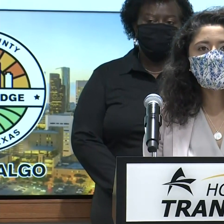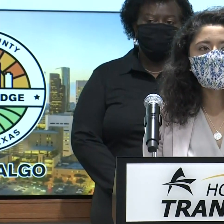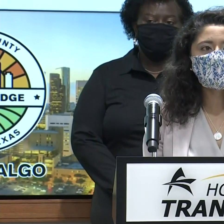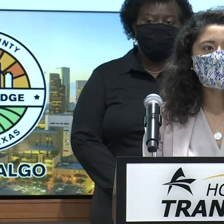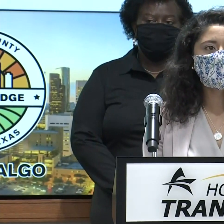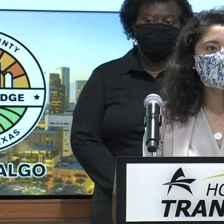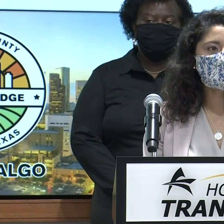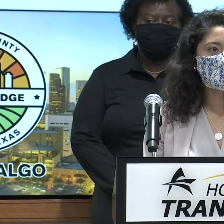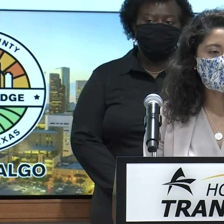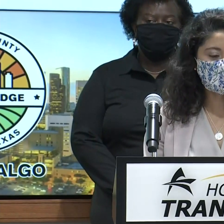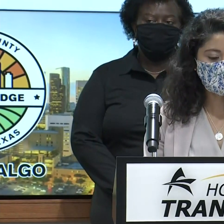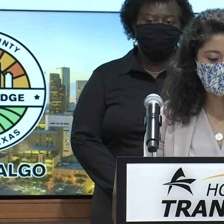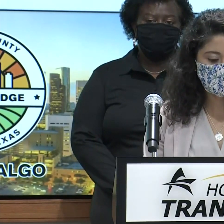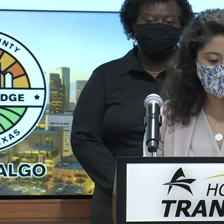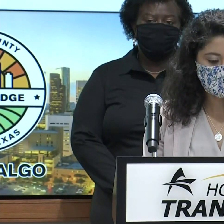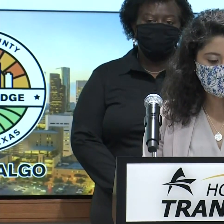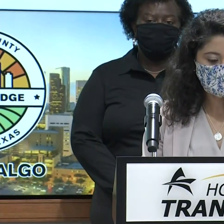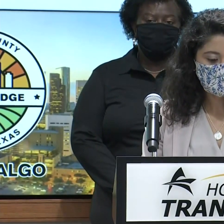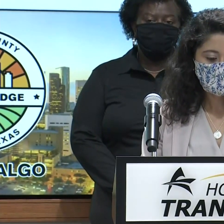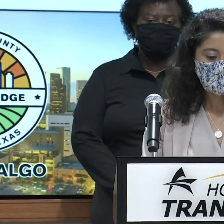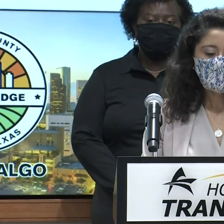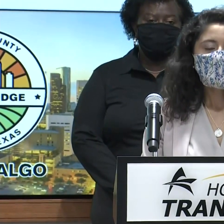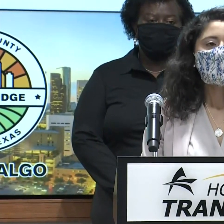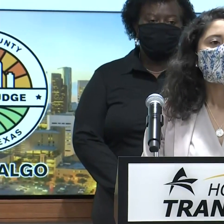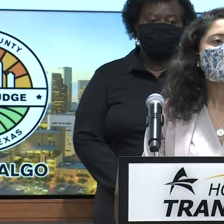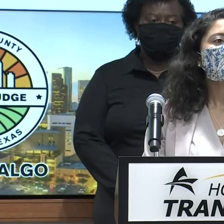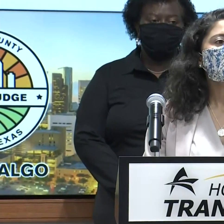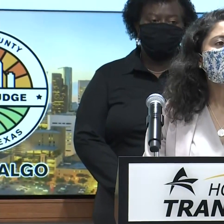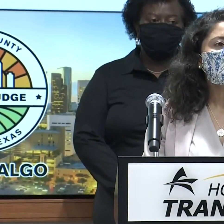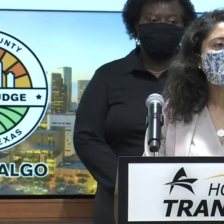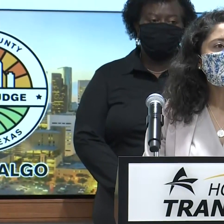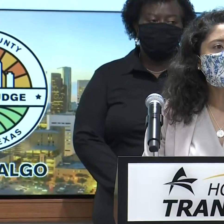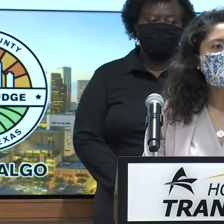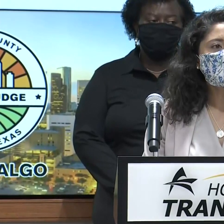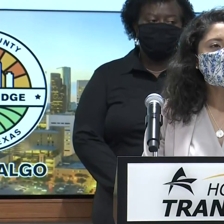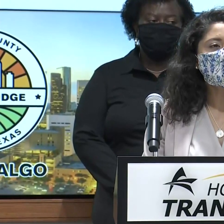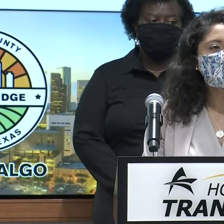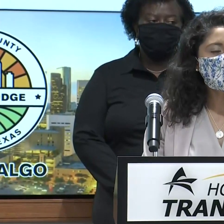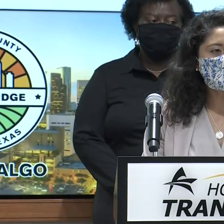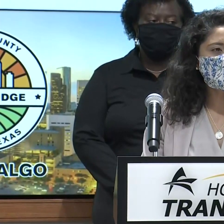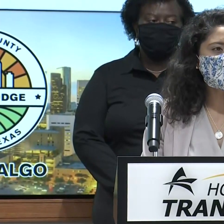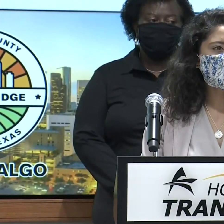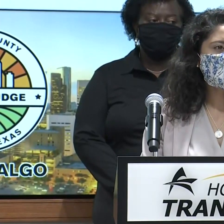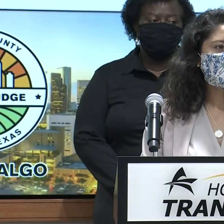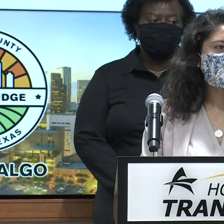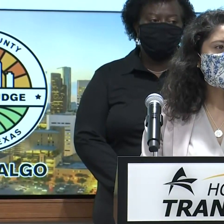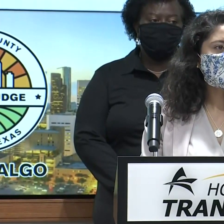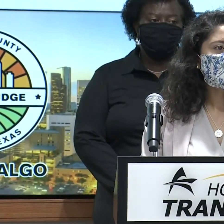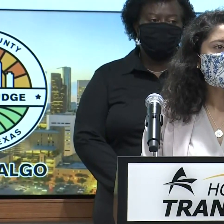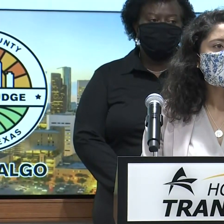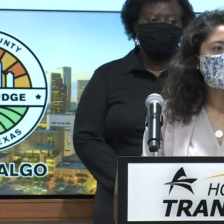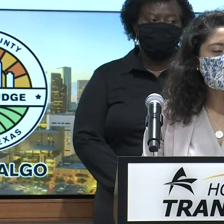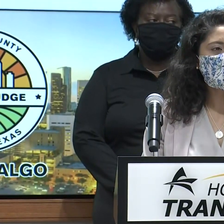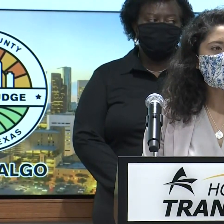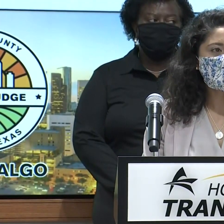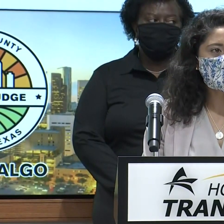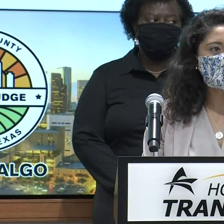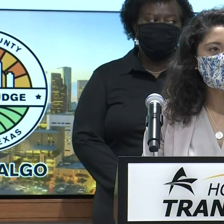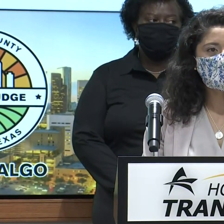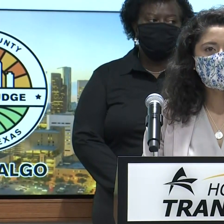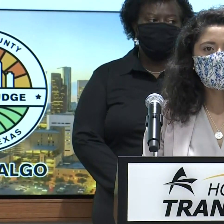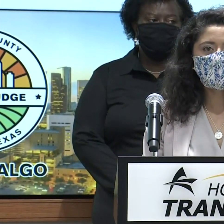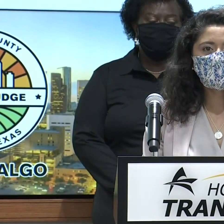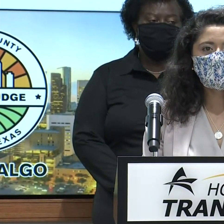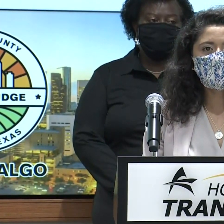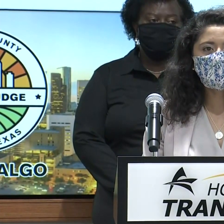los vecinos todos desarrollan leucemia. Los individuos, todos los residentes de nuestra comunidad deben saber